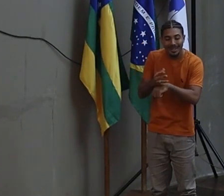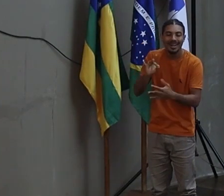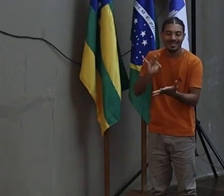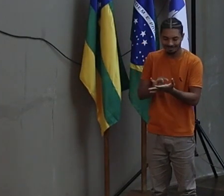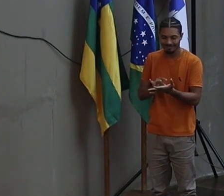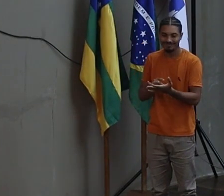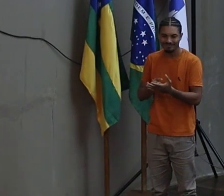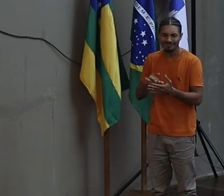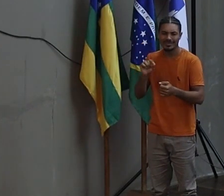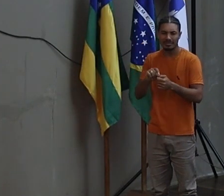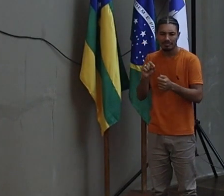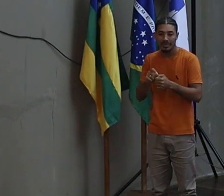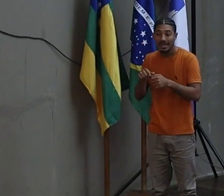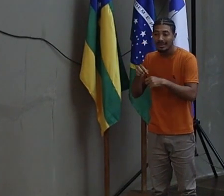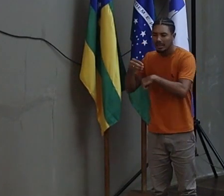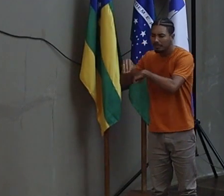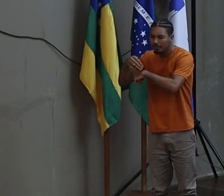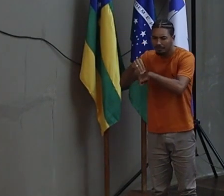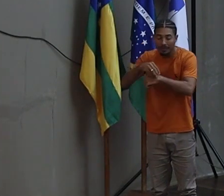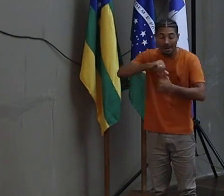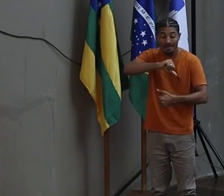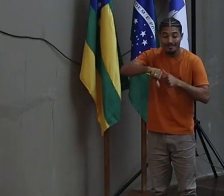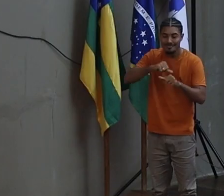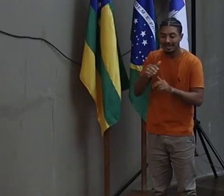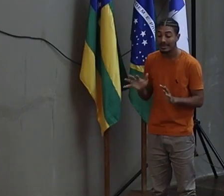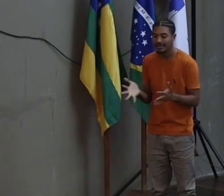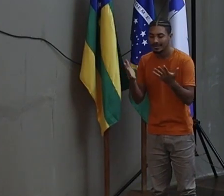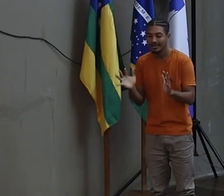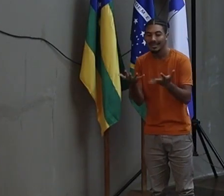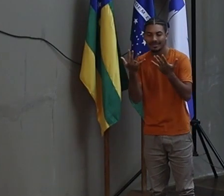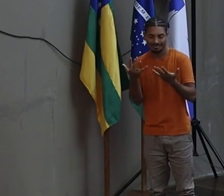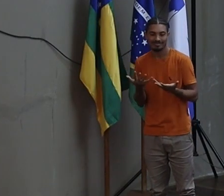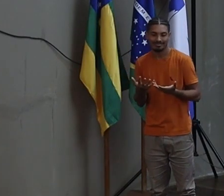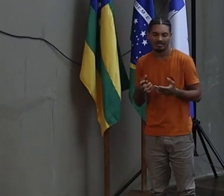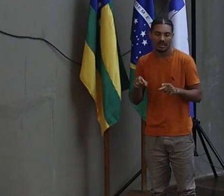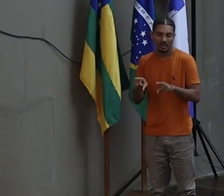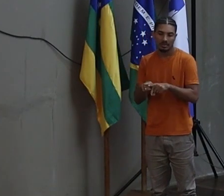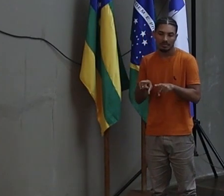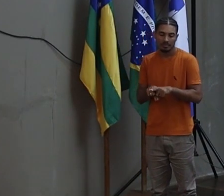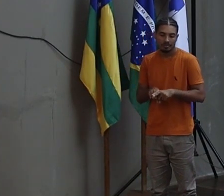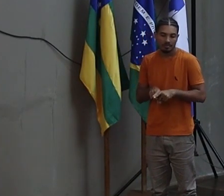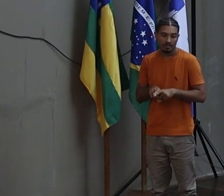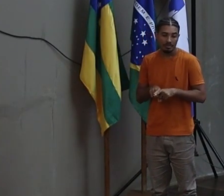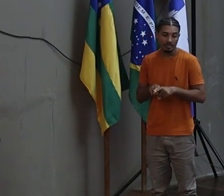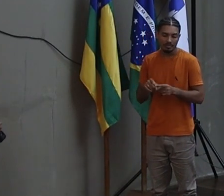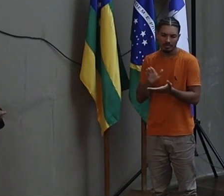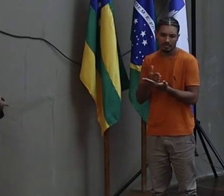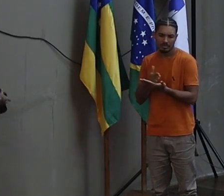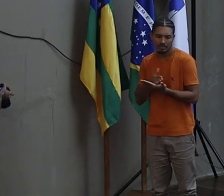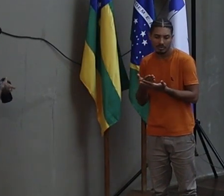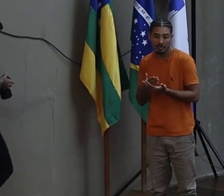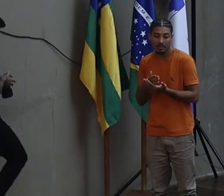ela demanda, né, a mudança dessa prática, ela provoca a mudança, mas também demanda, né, que essa interpretação